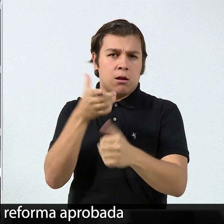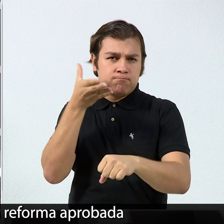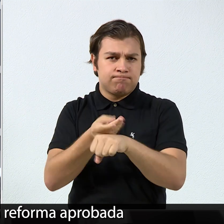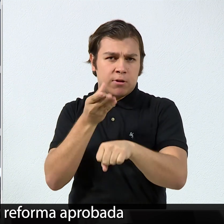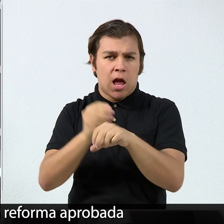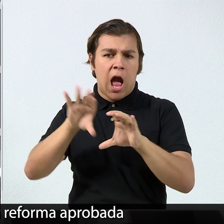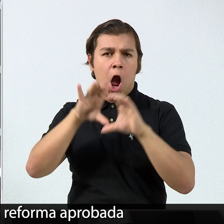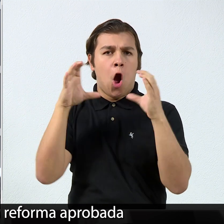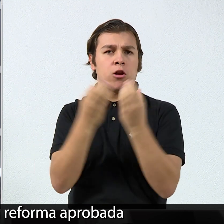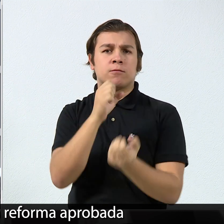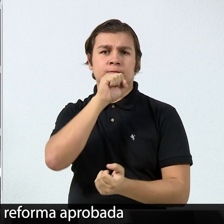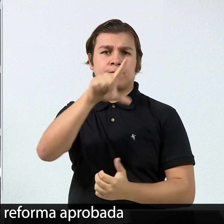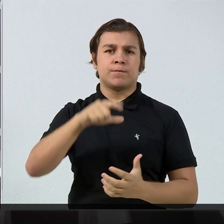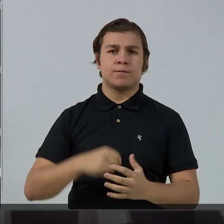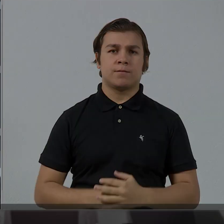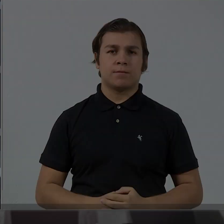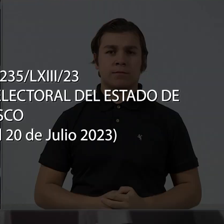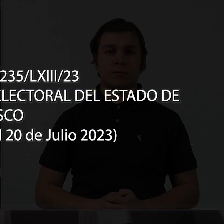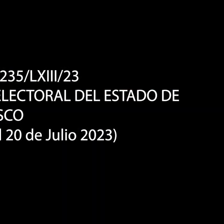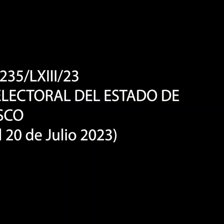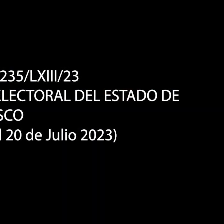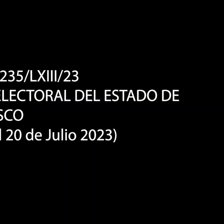del Estado de Jalisco.